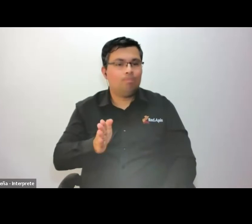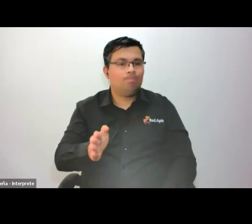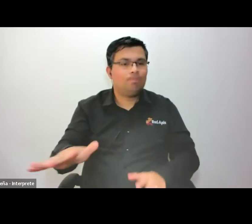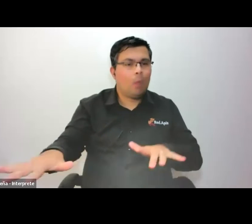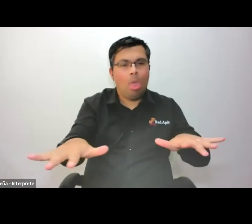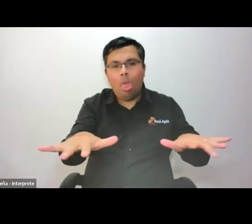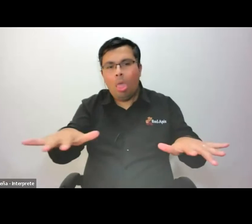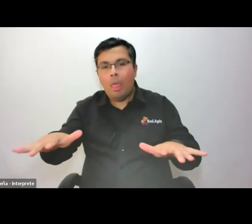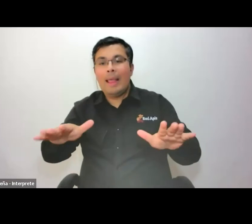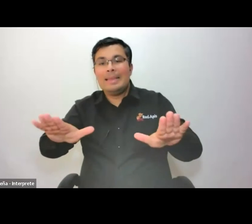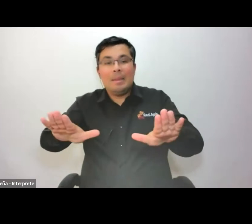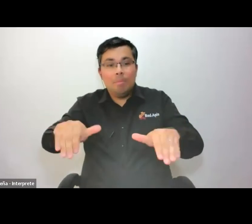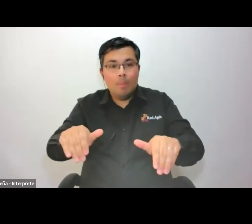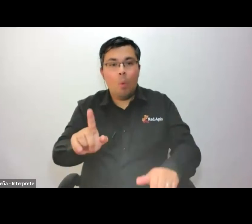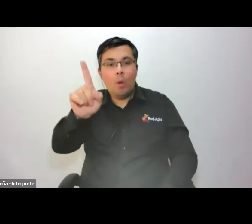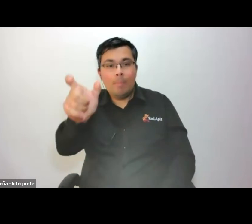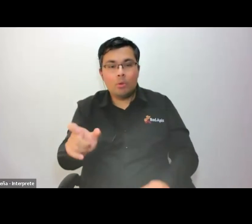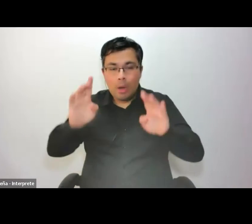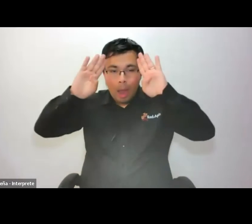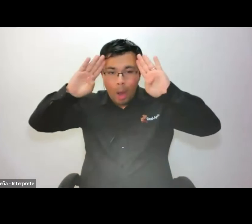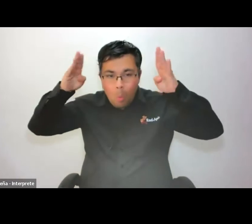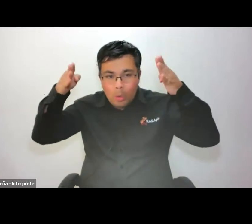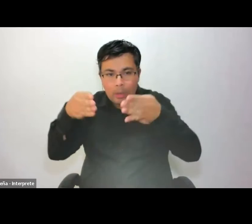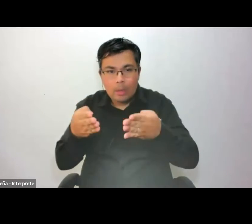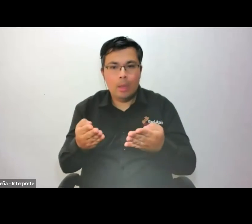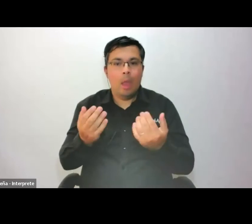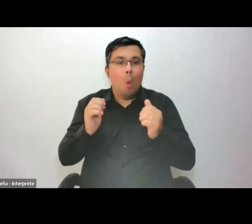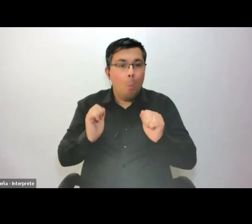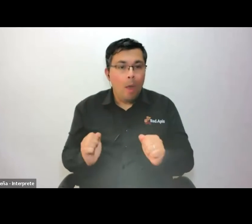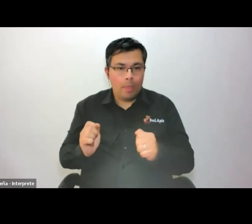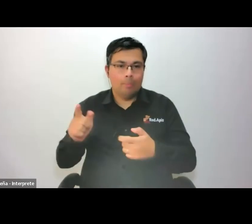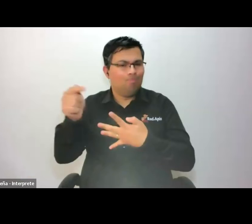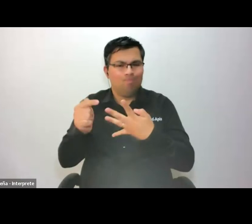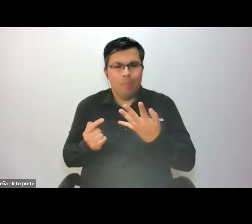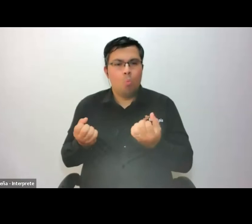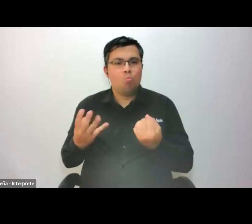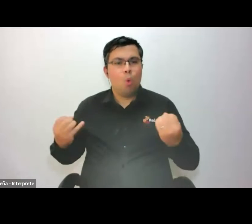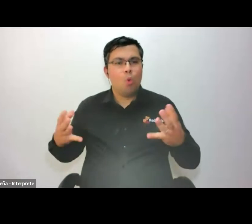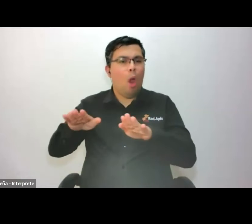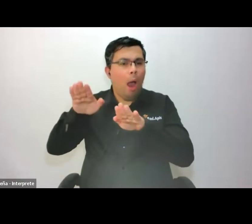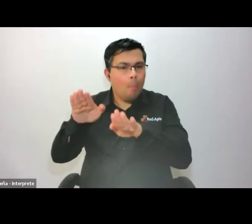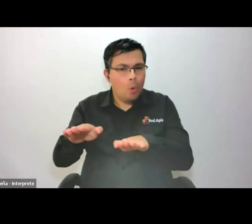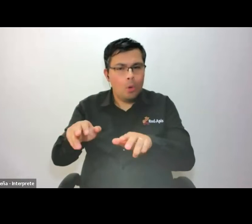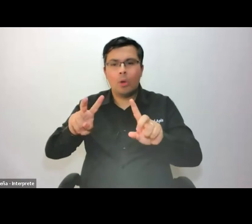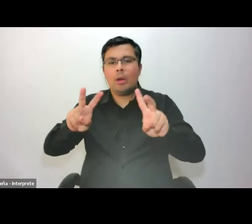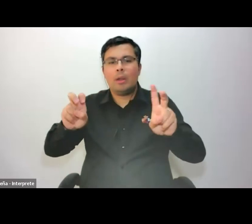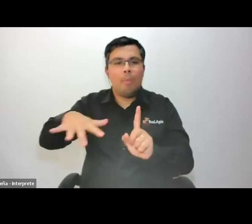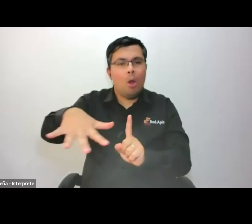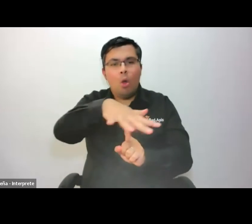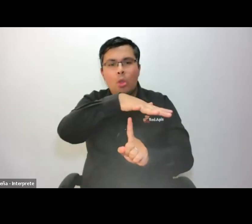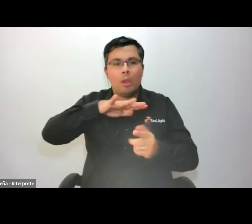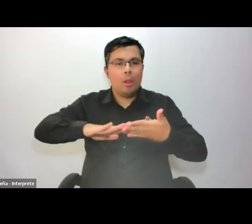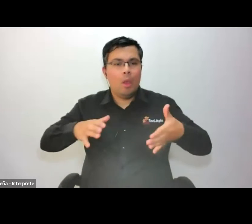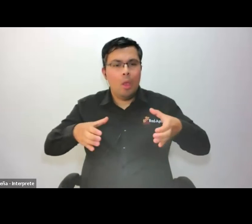autista puede requerir muchos apoyos en un contexto educativo, porque el contexto educativo no tiene diseño universal, no